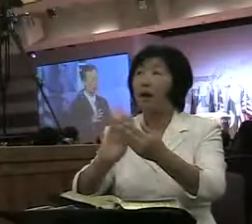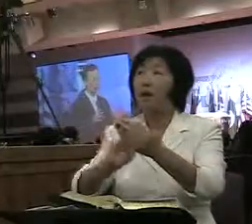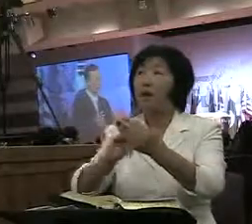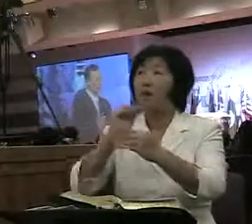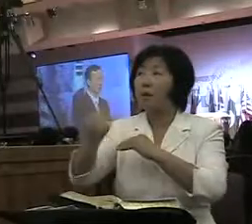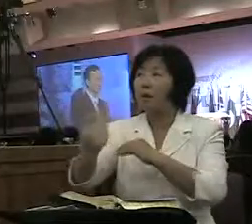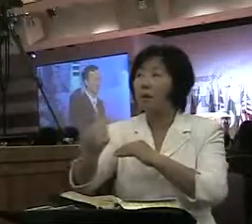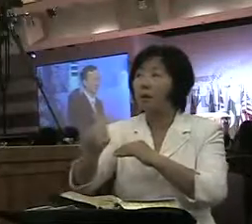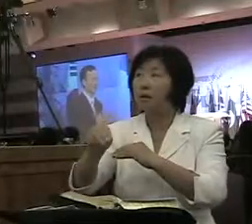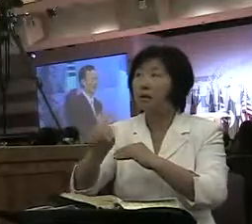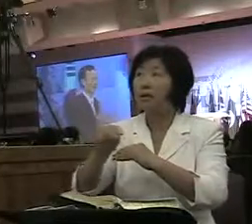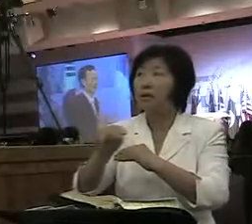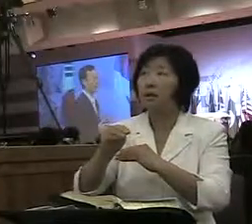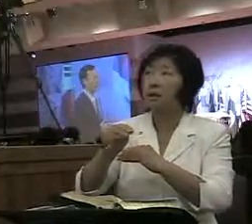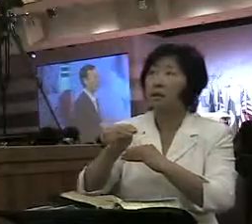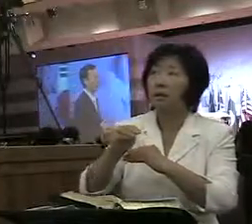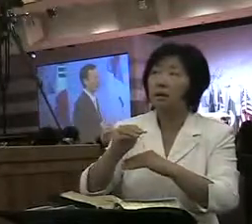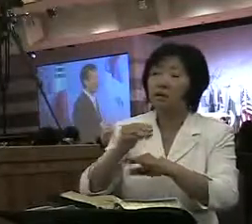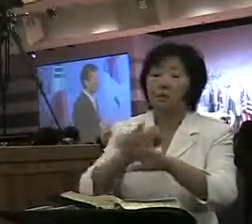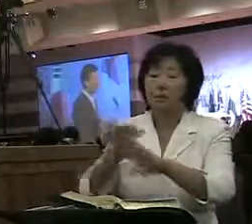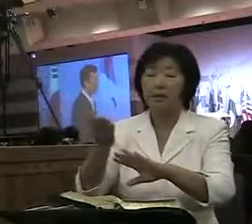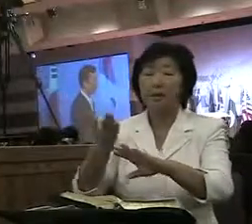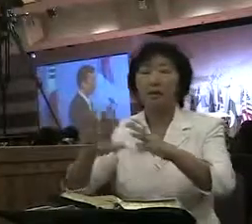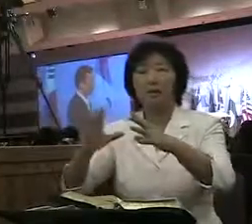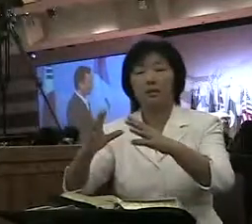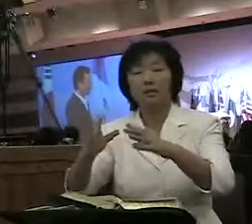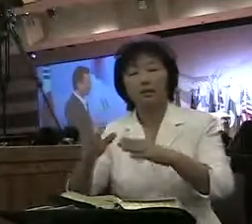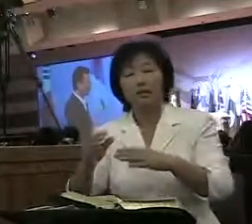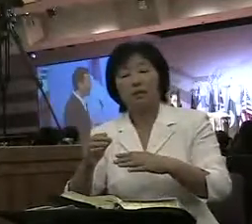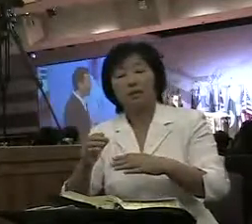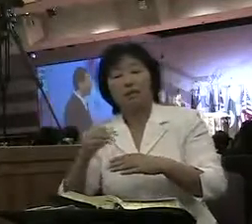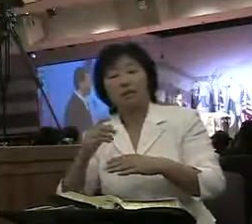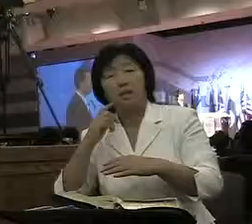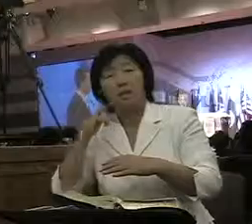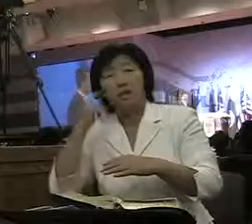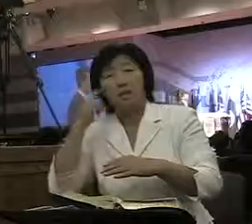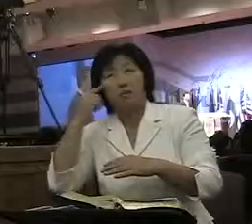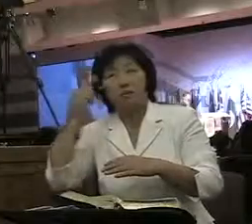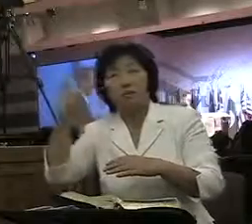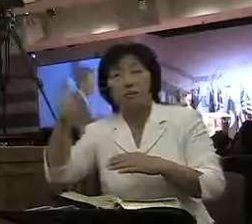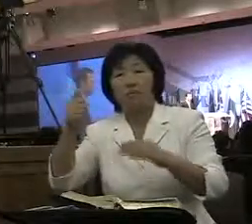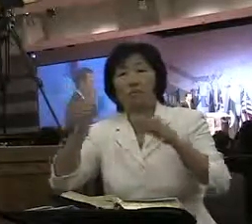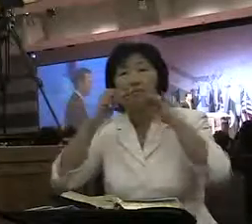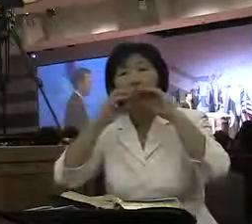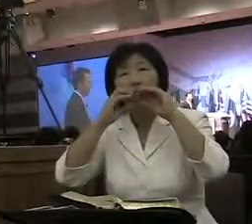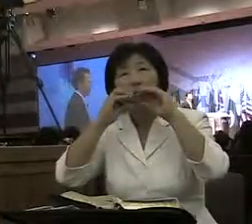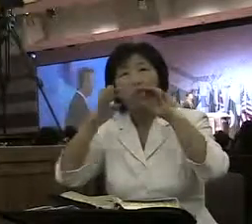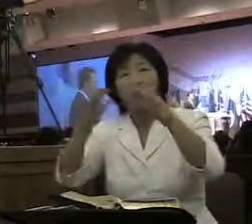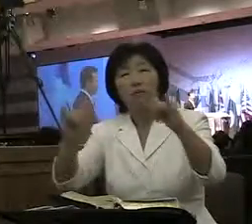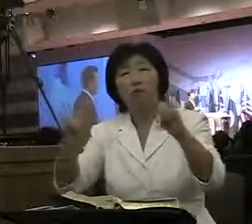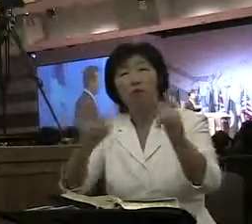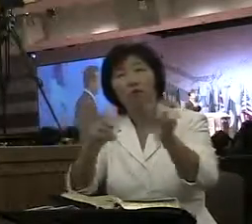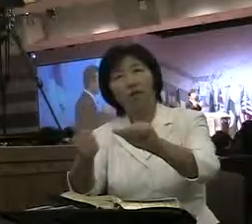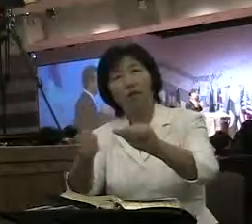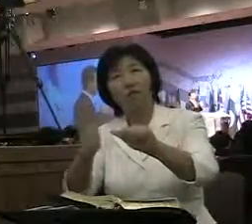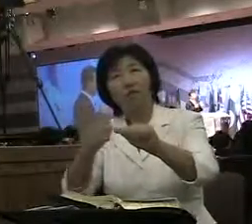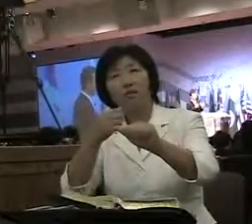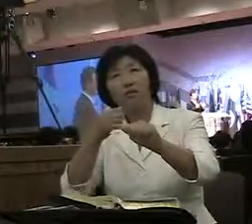선교사님이 죽었다는 소문도 돌기 시작합니다. 그때 스탠리라는 한 그 무신론 기자가